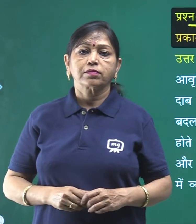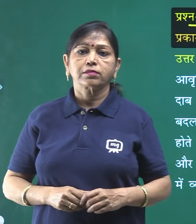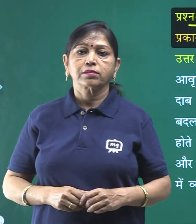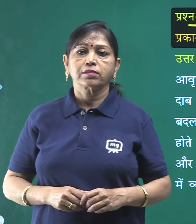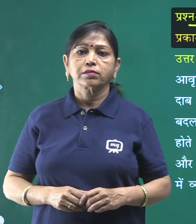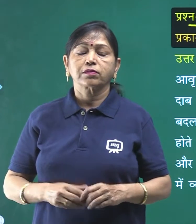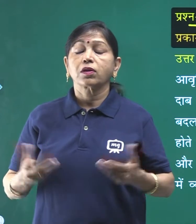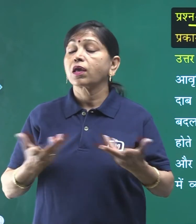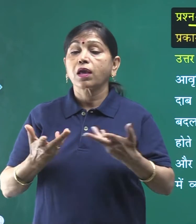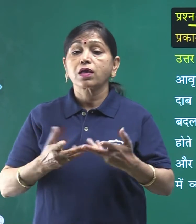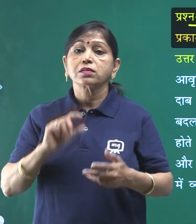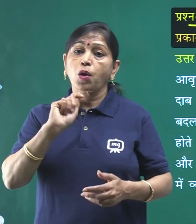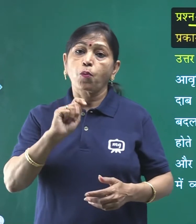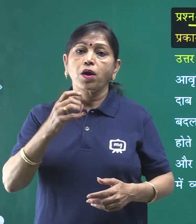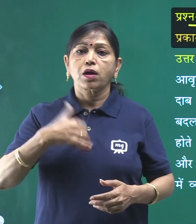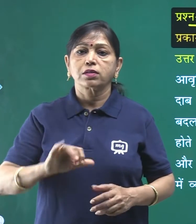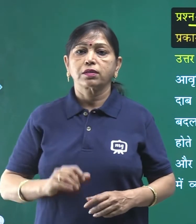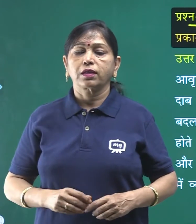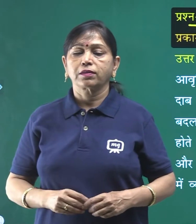किस प्रकार कार्य करता है?